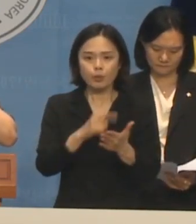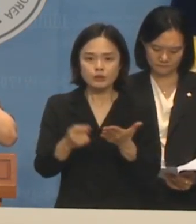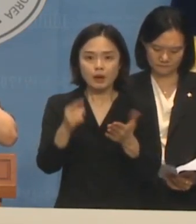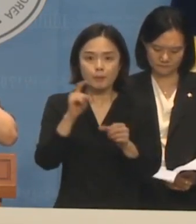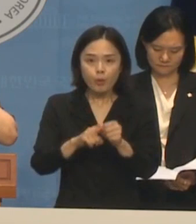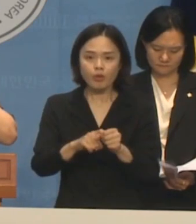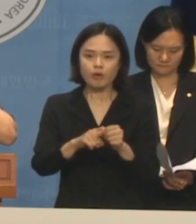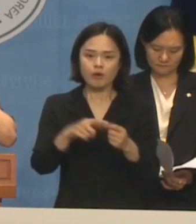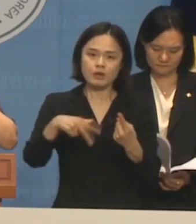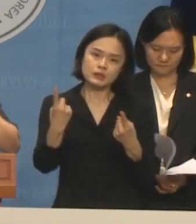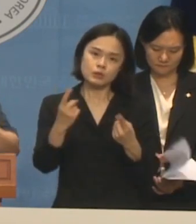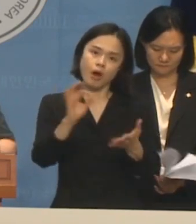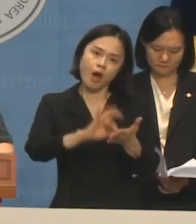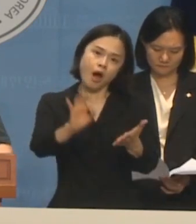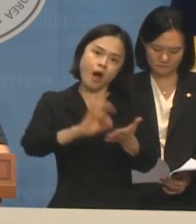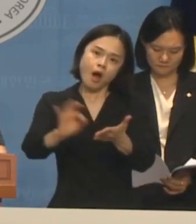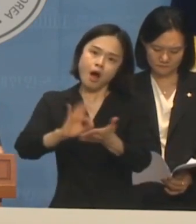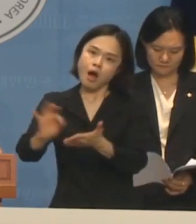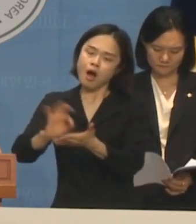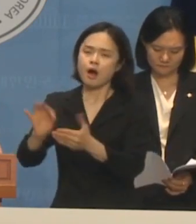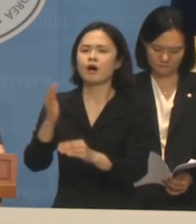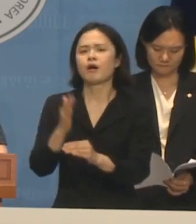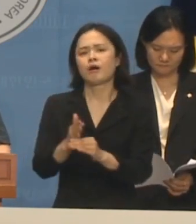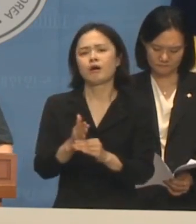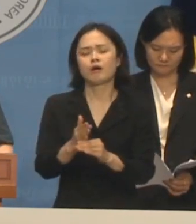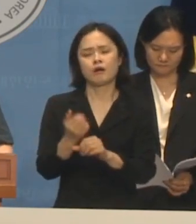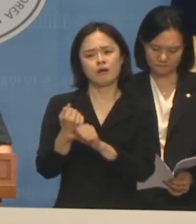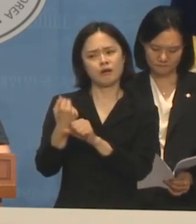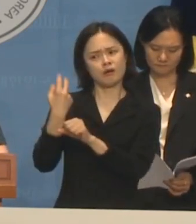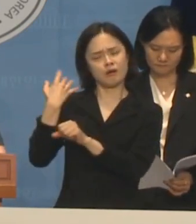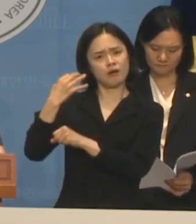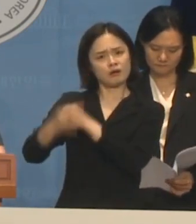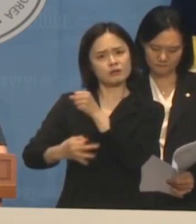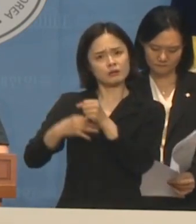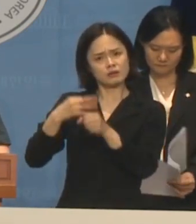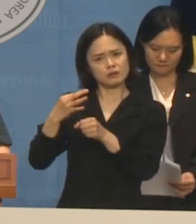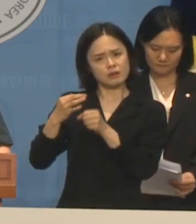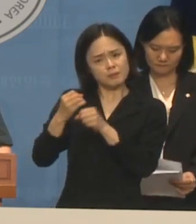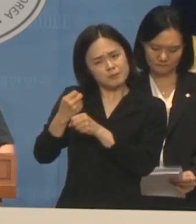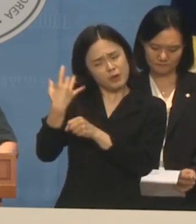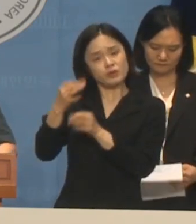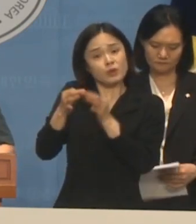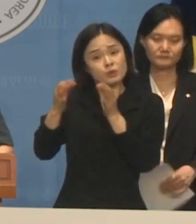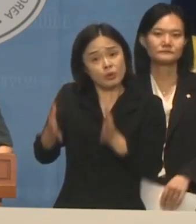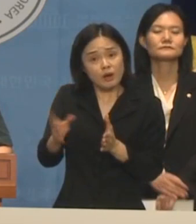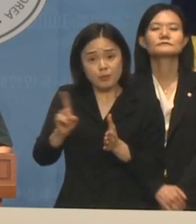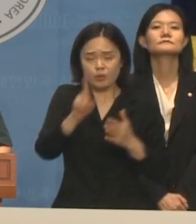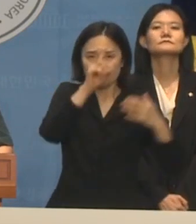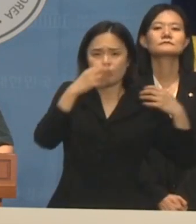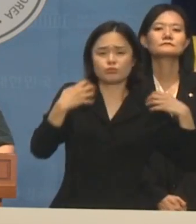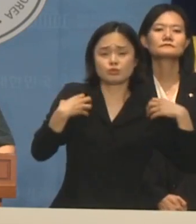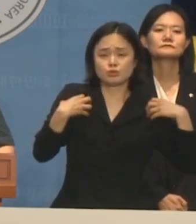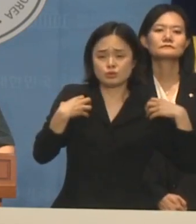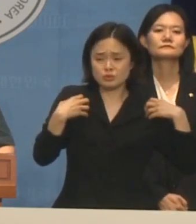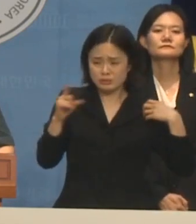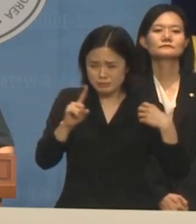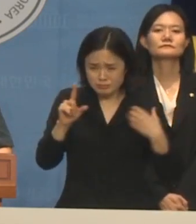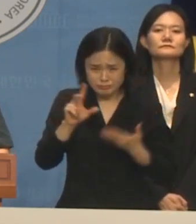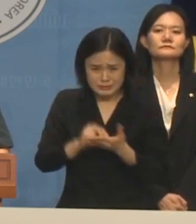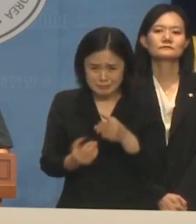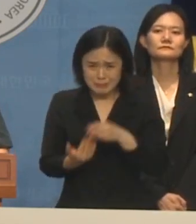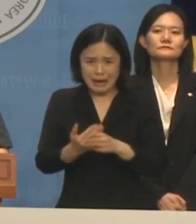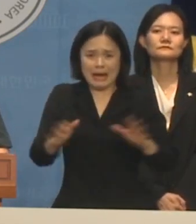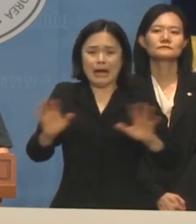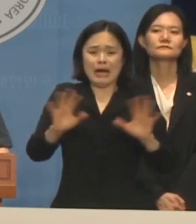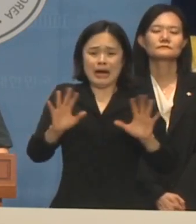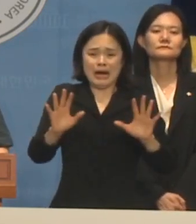있습니다. 지난 몇 년간 국가는 소잃고 외양간 고치느라 국민의 혈세를 낭비하고 있습니다. 이제